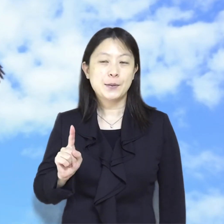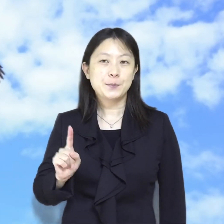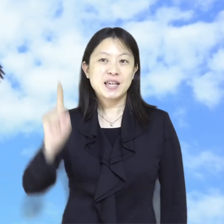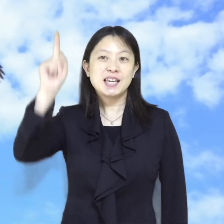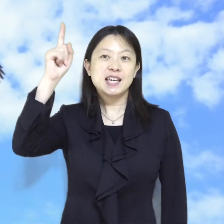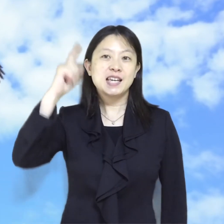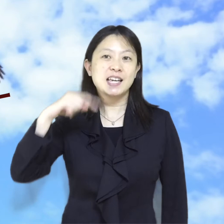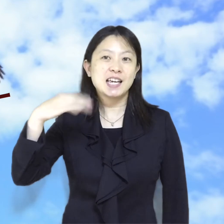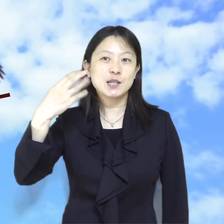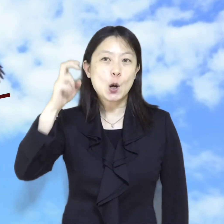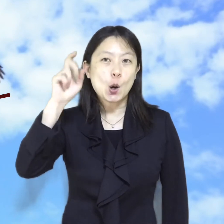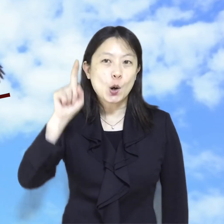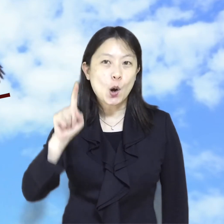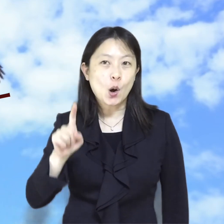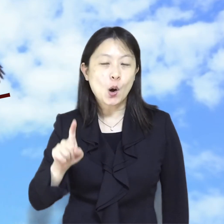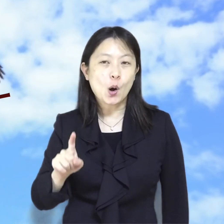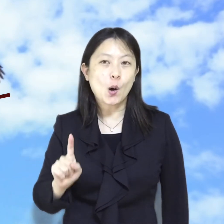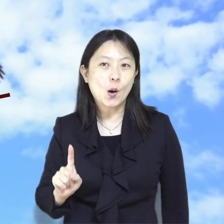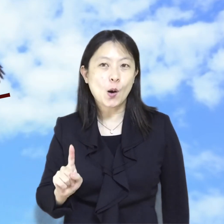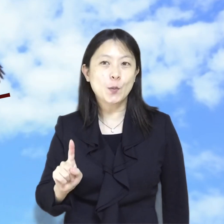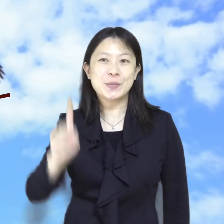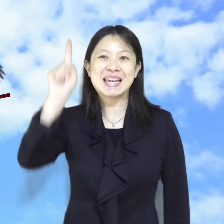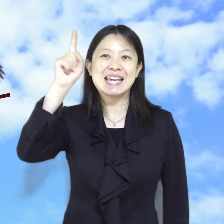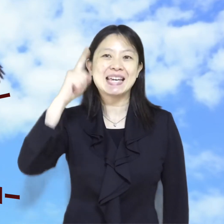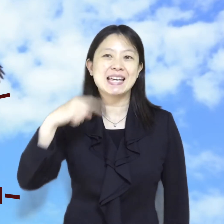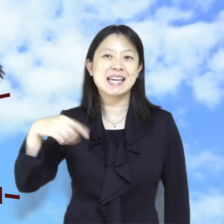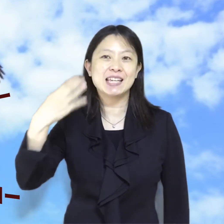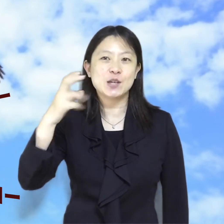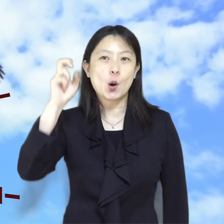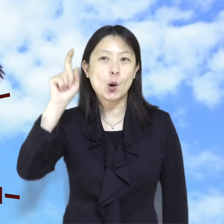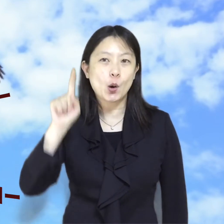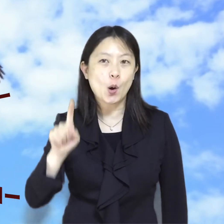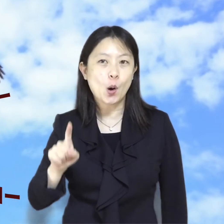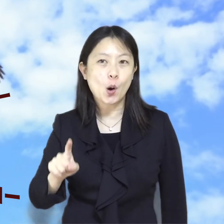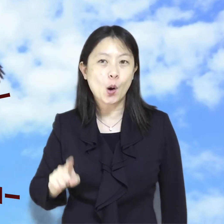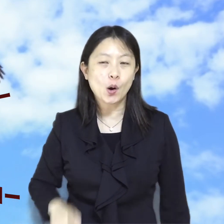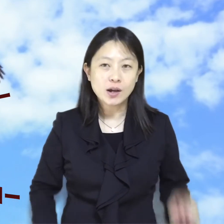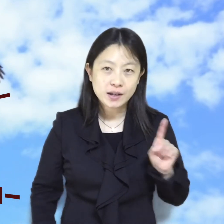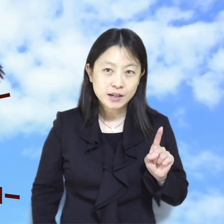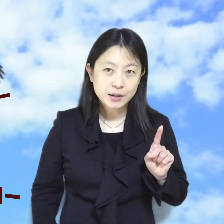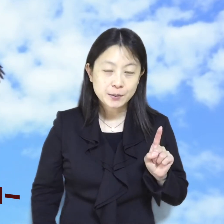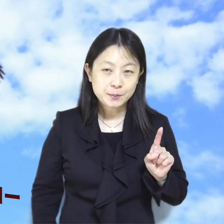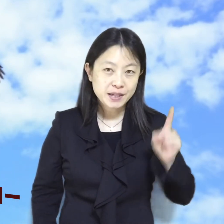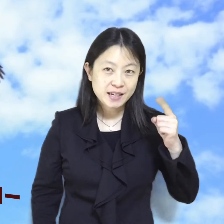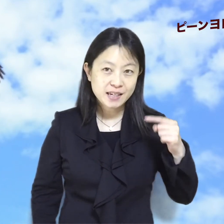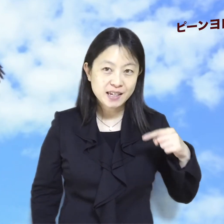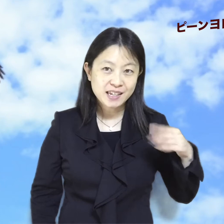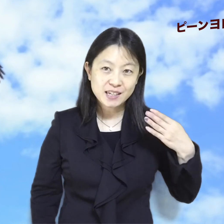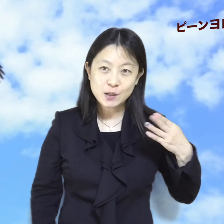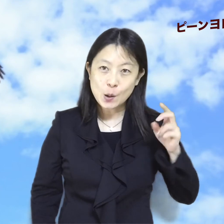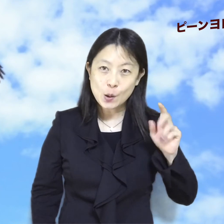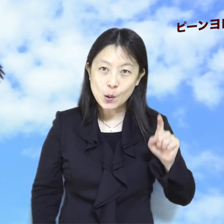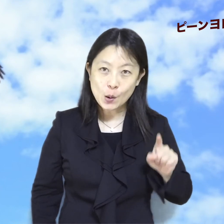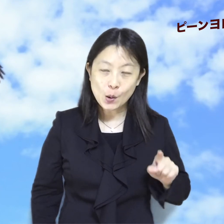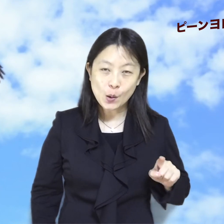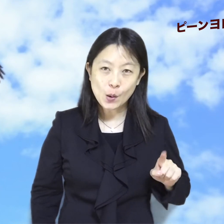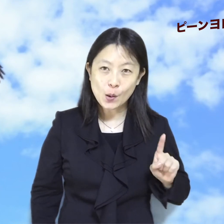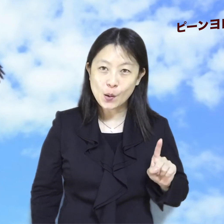ピンヨロ、ピンヨロ、ピンヨロ、